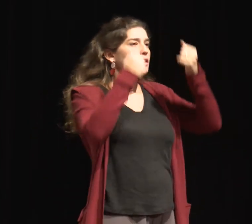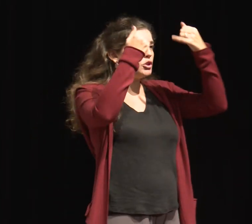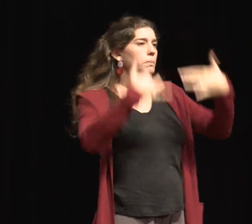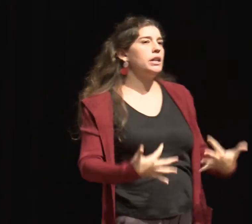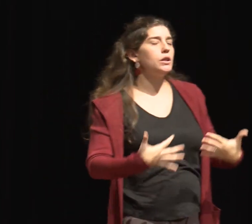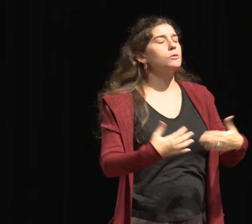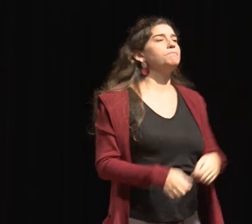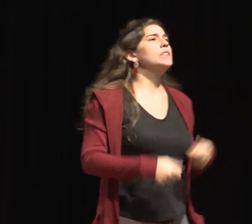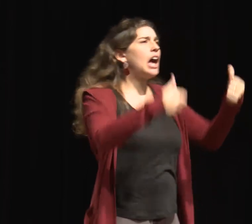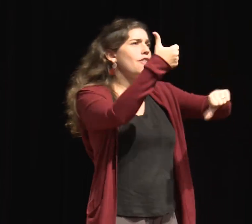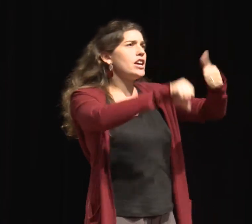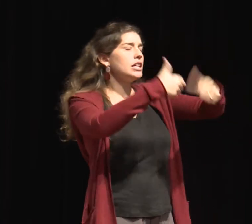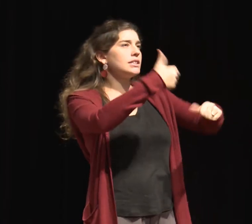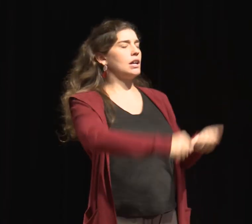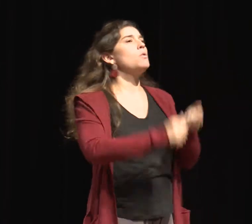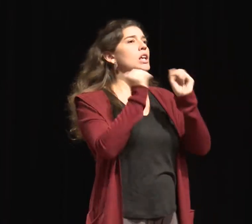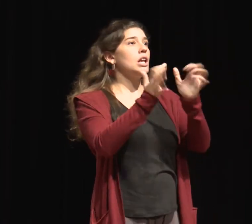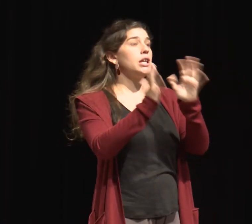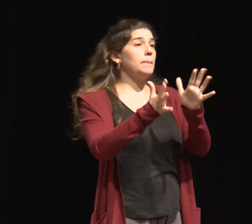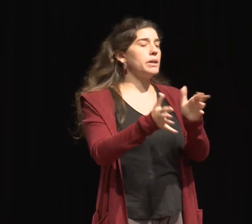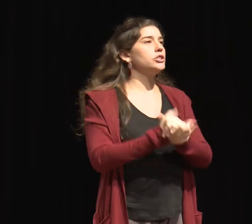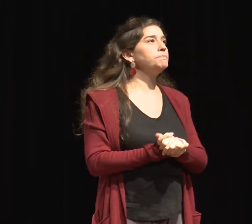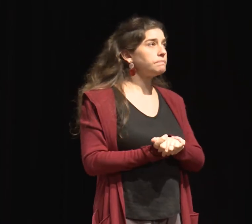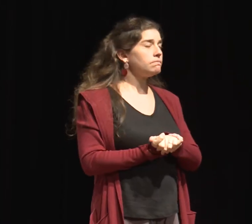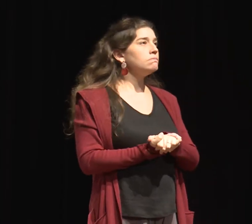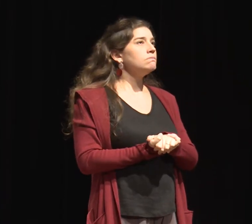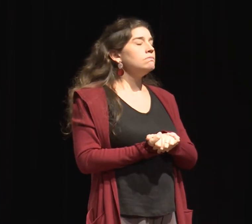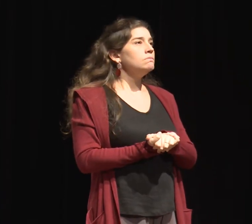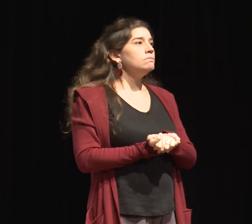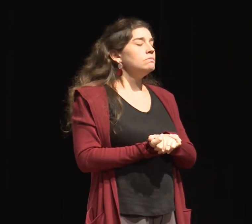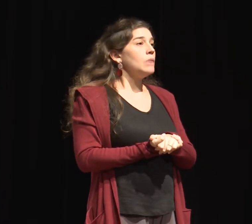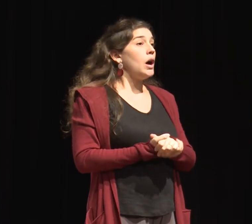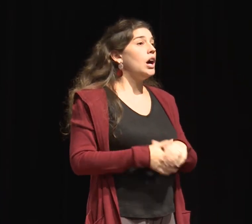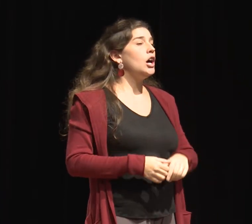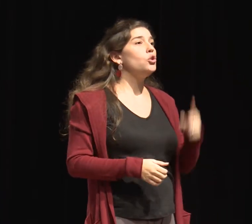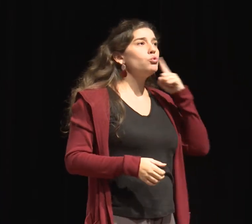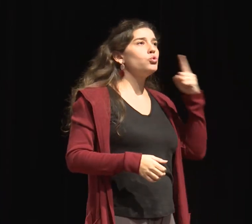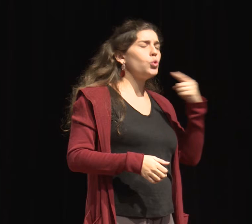Mas, às vezes, para explicar e para avaliação em Libras,